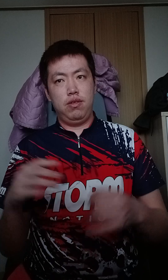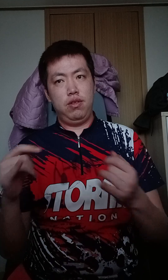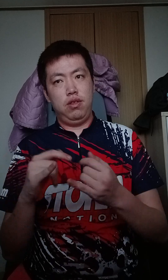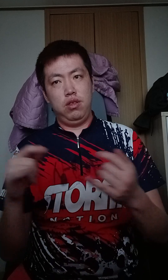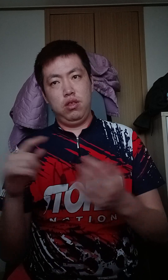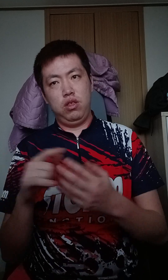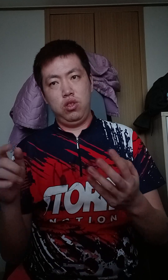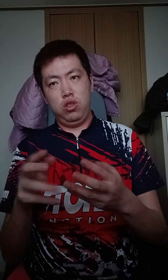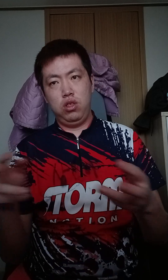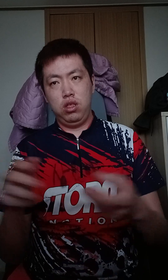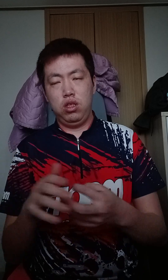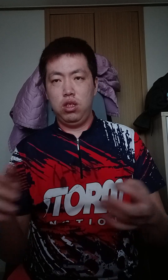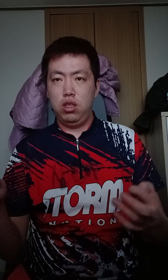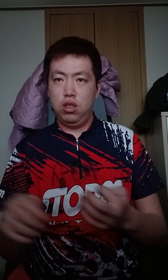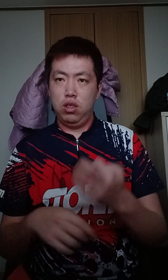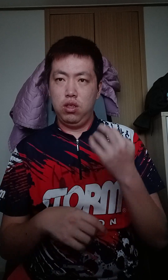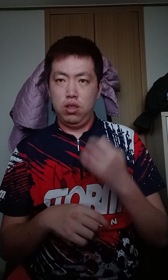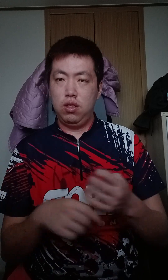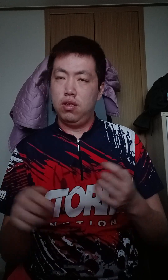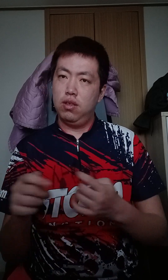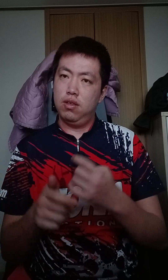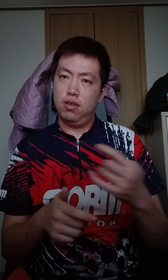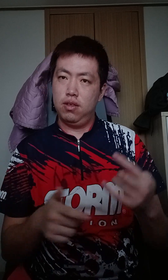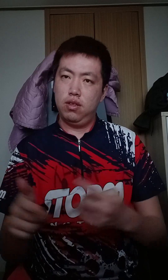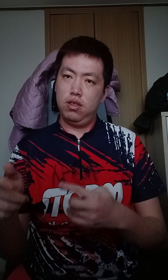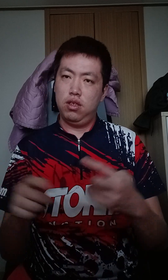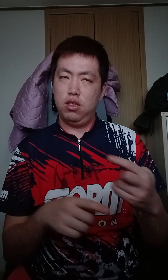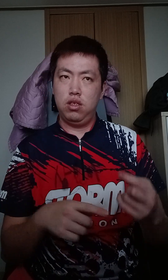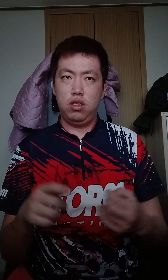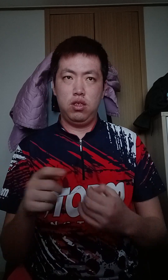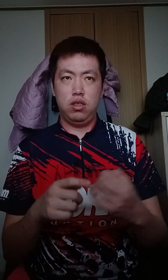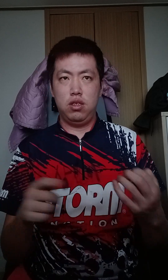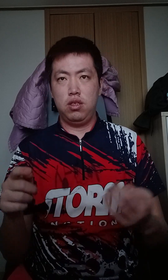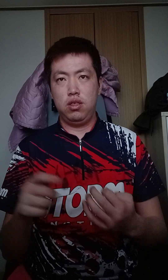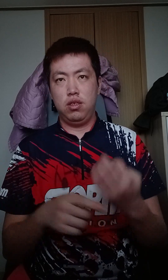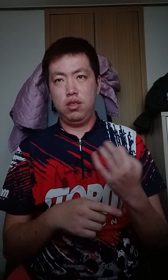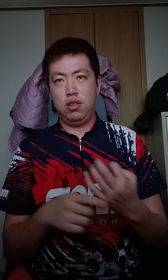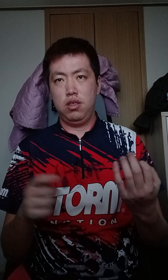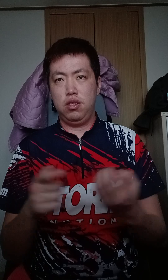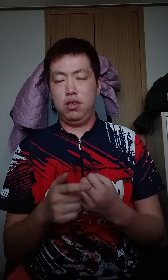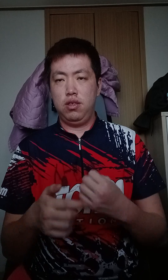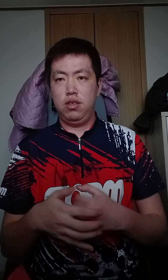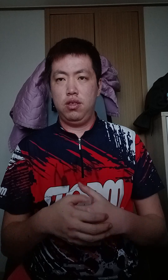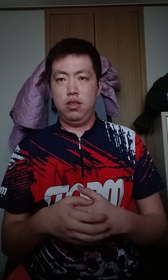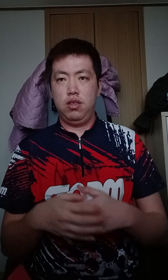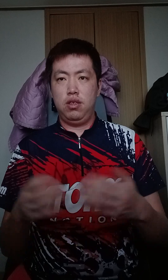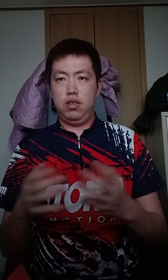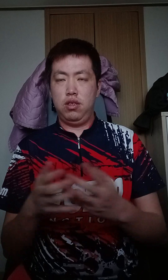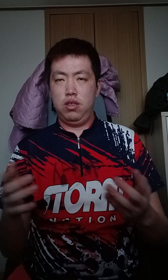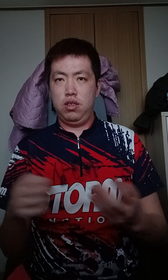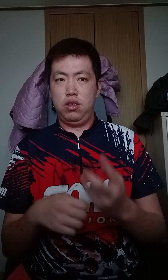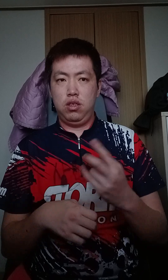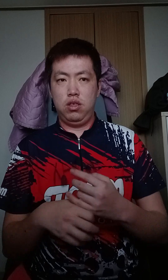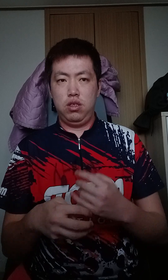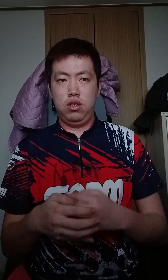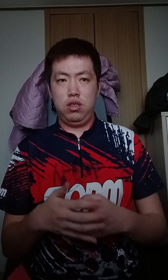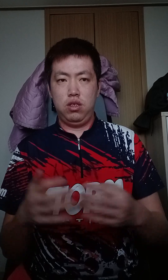장애인들이 대중교통을 이용하면서 편의시설을 사용하는 건 쉽지 않은 일입니다. 이동 자체가 불편하다면 더욱